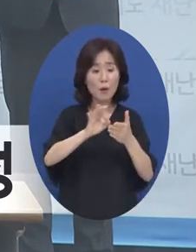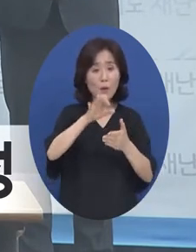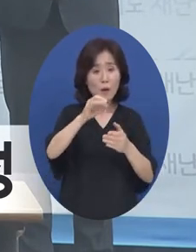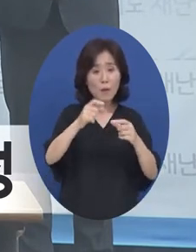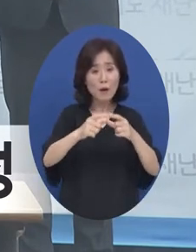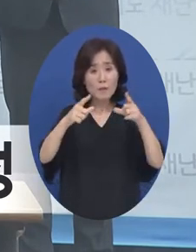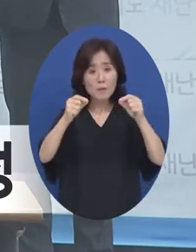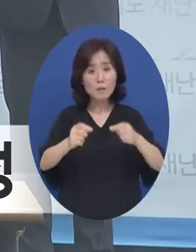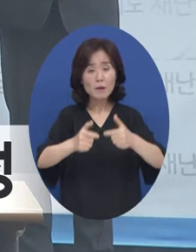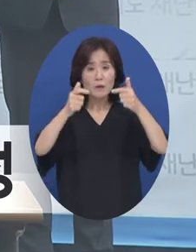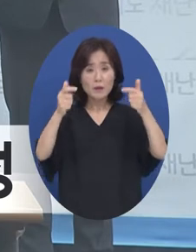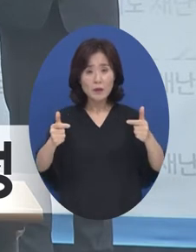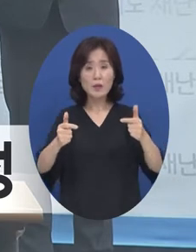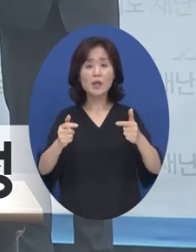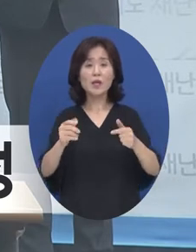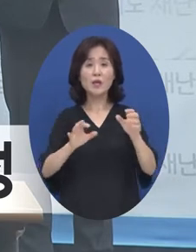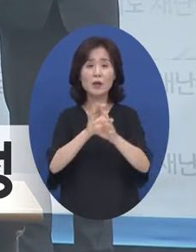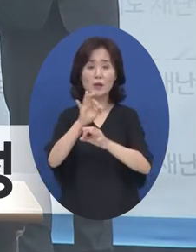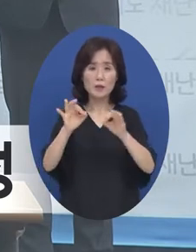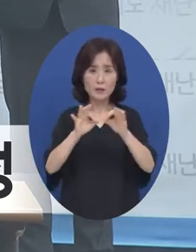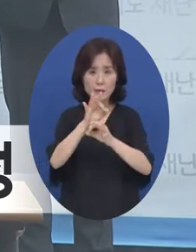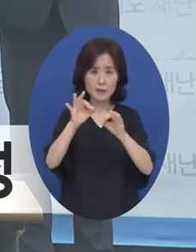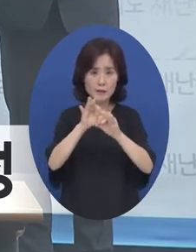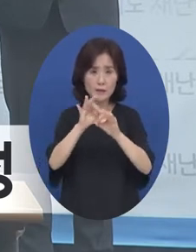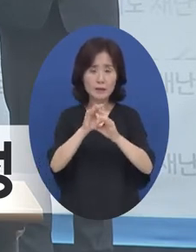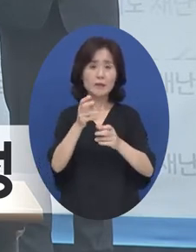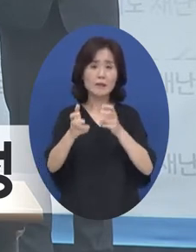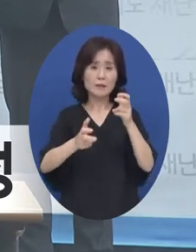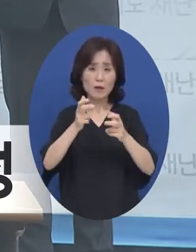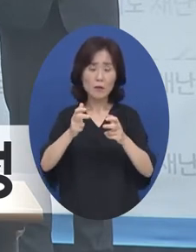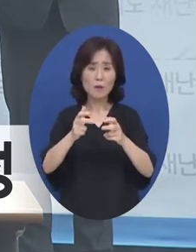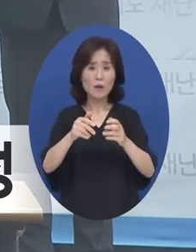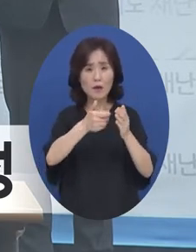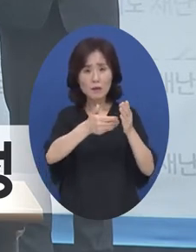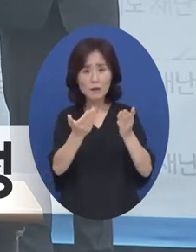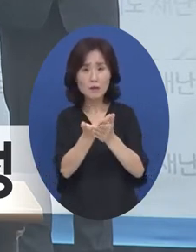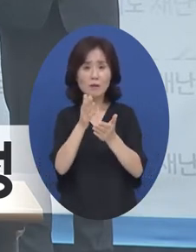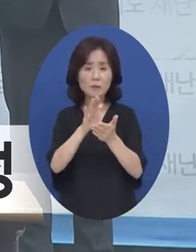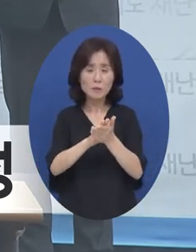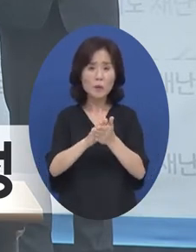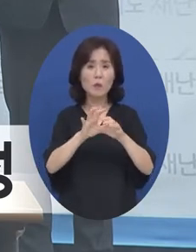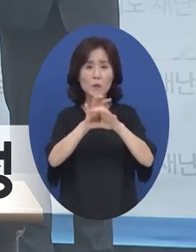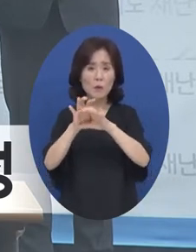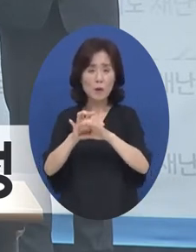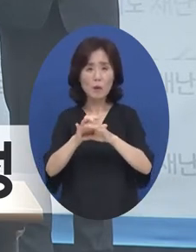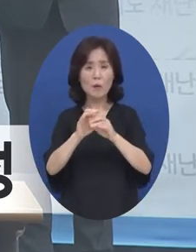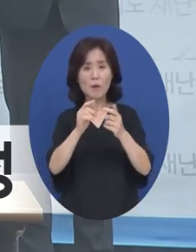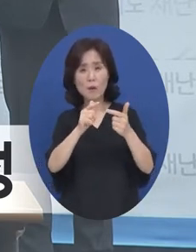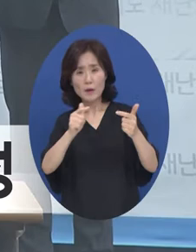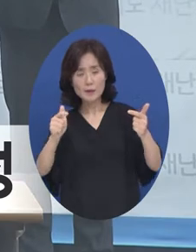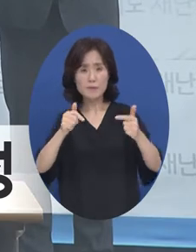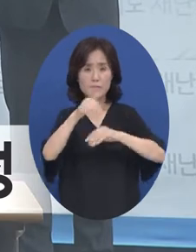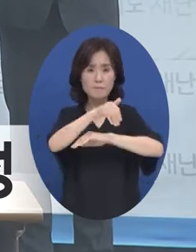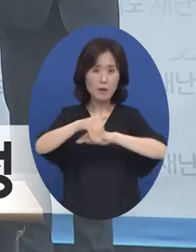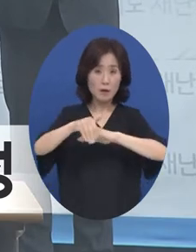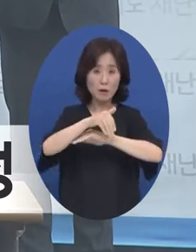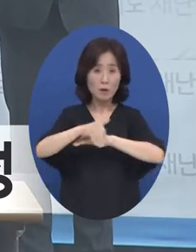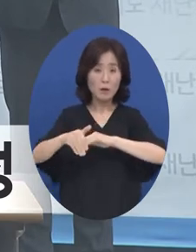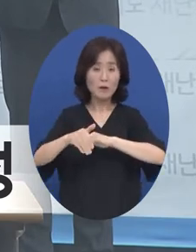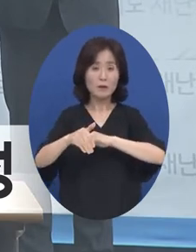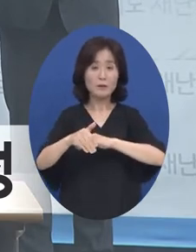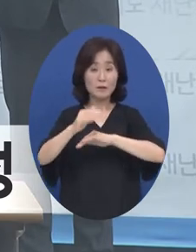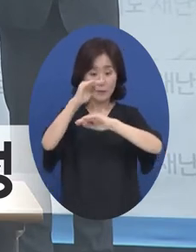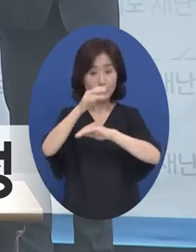발행과 경기도형 뉴딜 사업, 하천 정비, 코로나19의 의료기반 체계 구축 등을 중점 추진할 계획입니다. 최창순